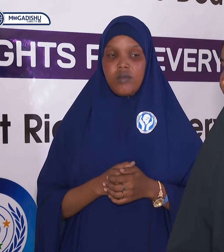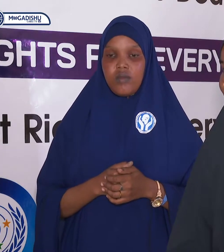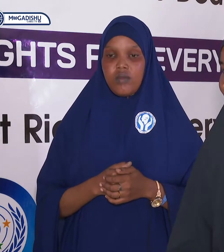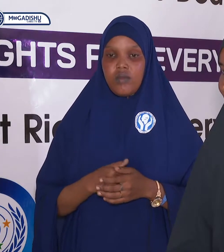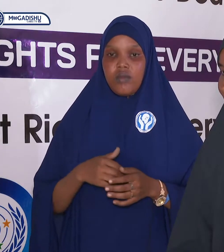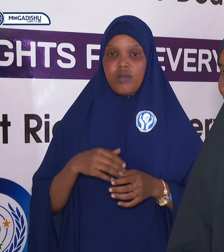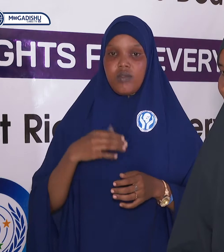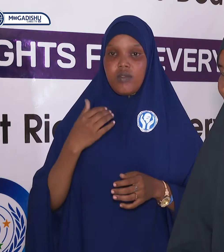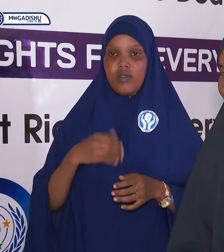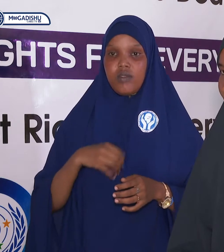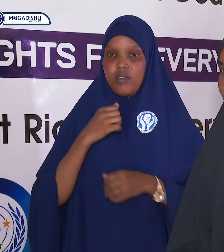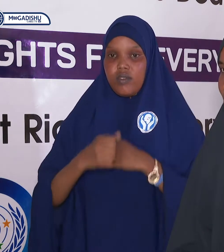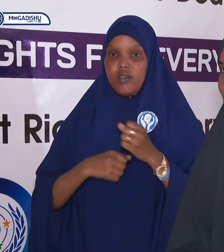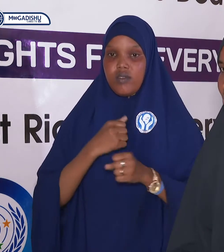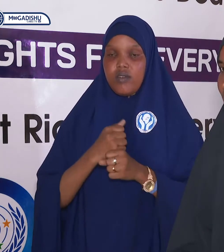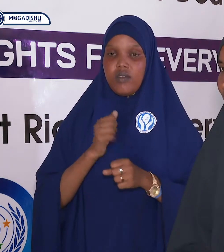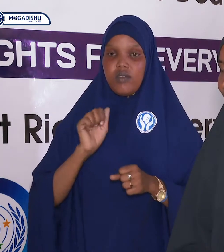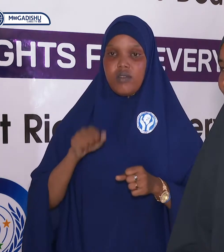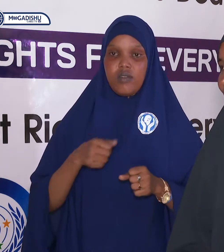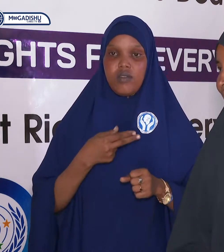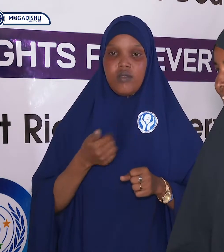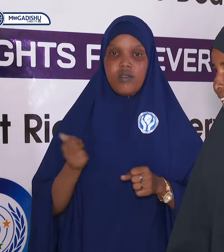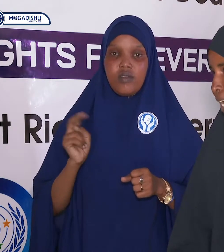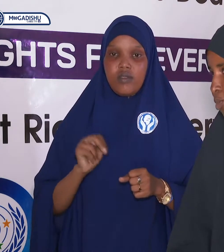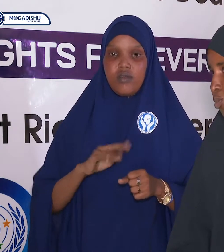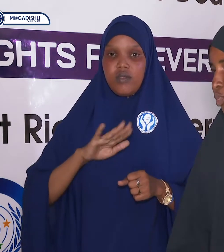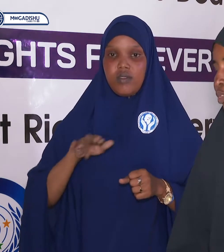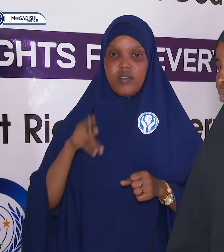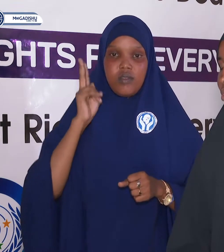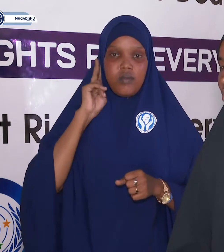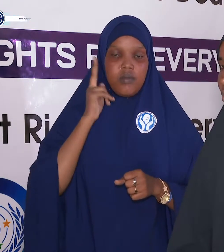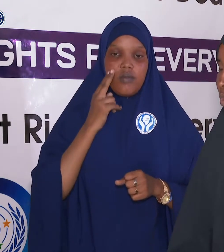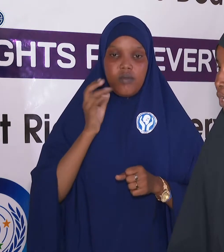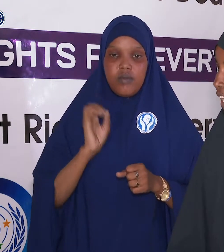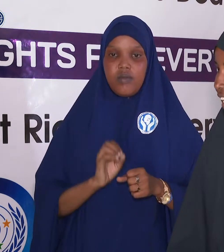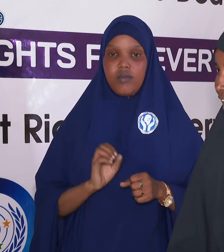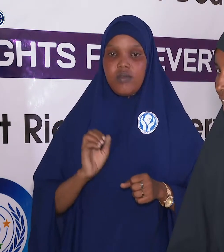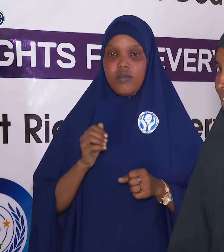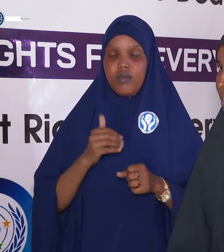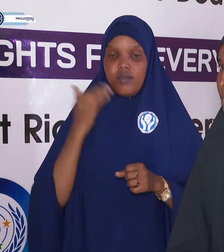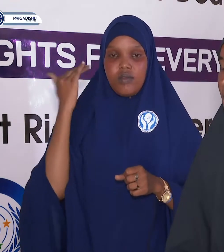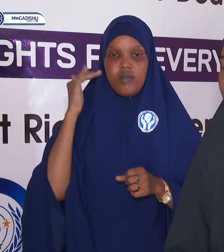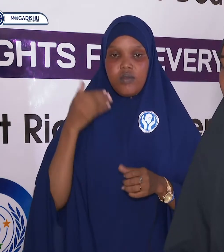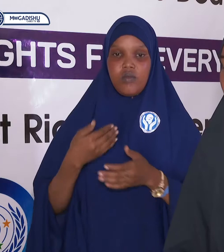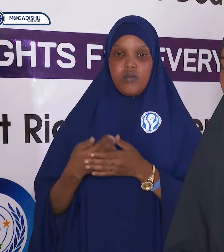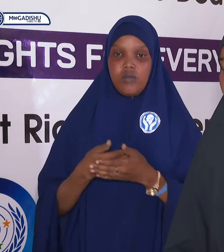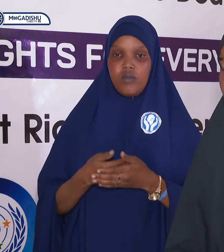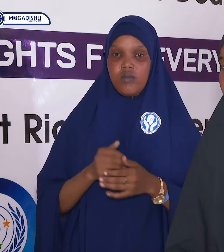da ahaan ardayda maqalkala waxay isugu jiraan arday caruur iyo kuwo dhallinyara